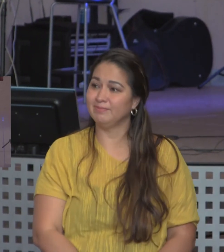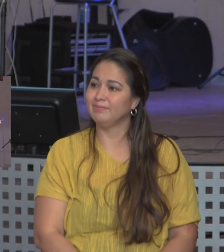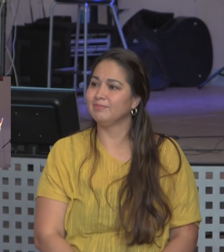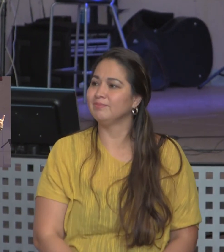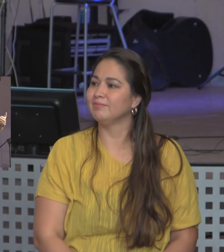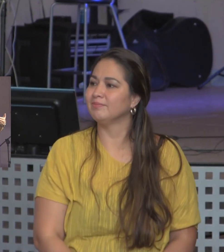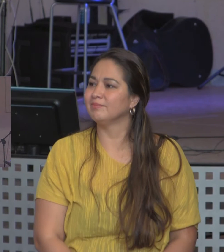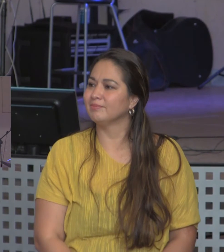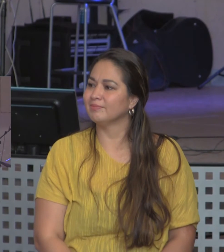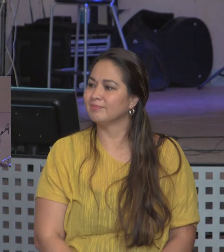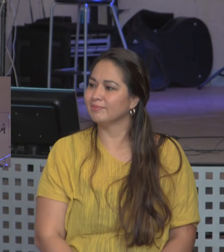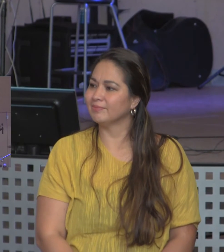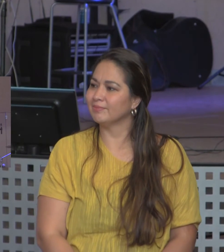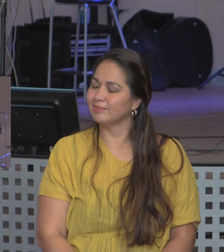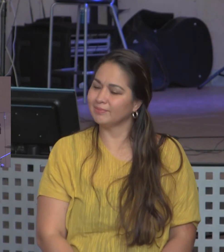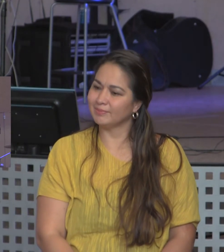pero